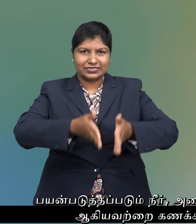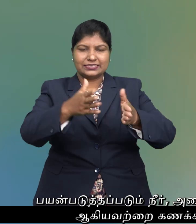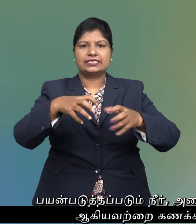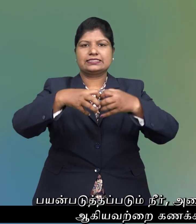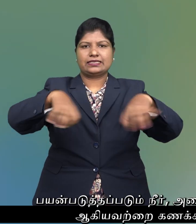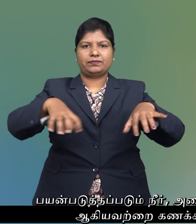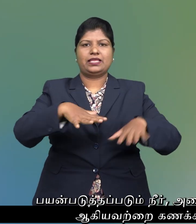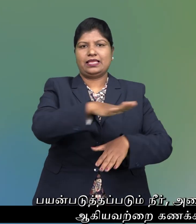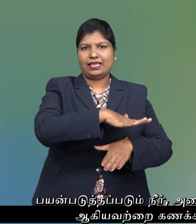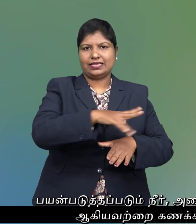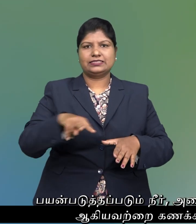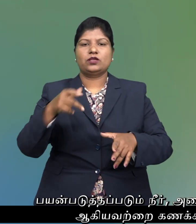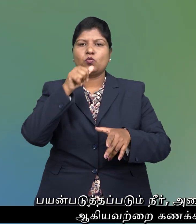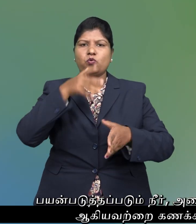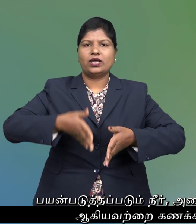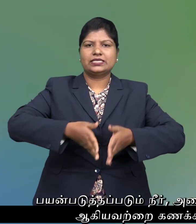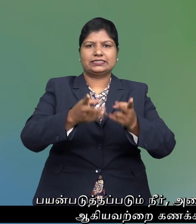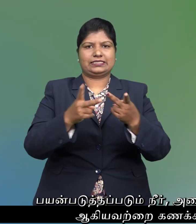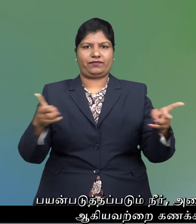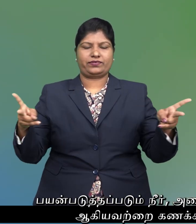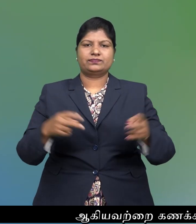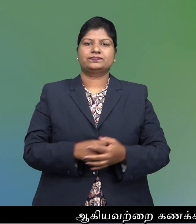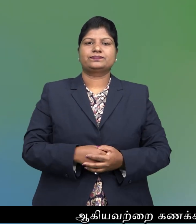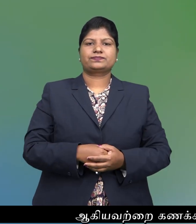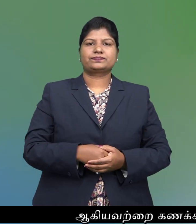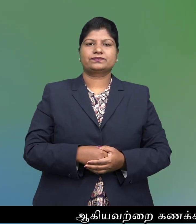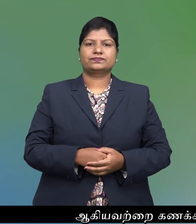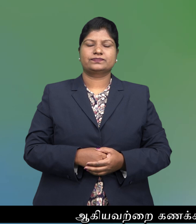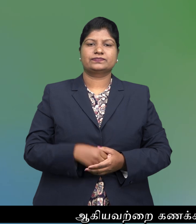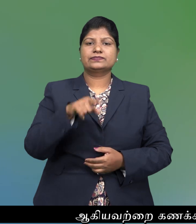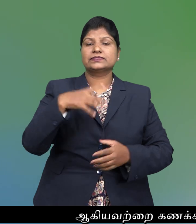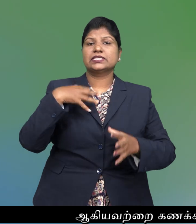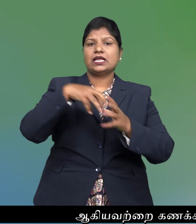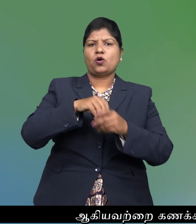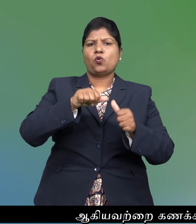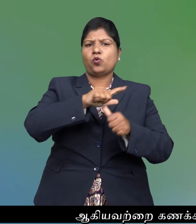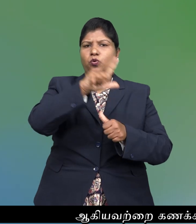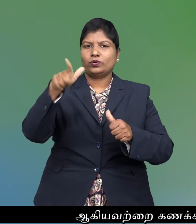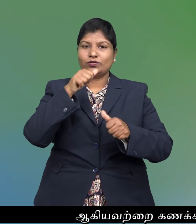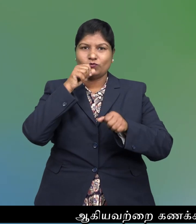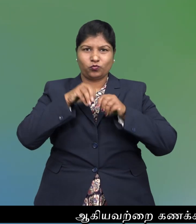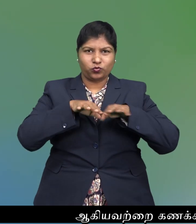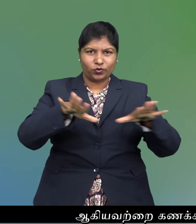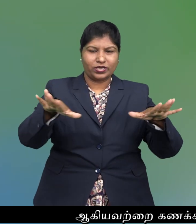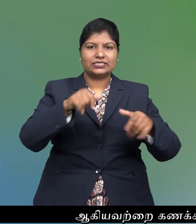அனைத்து உள்ளளவு மற்றும் வெளியேற்றும் ஆகியவற்றை கணக்கில் எடுத்துக்கொள்ள வேண்டும்.